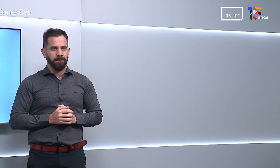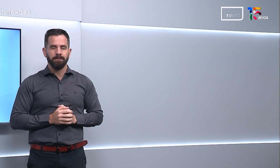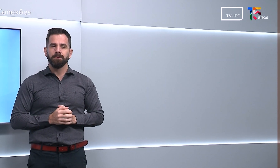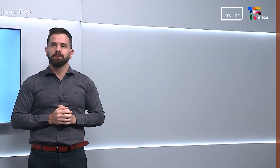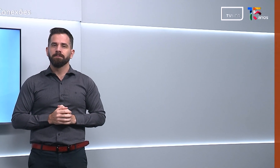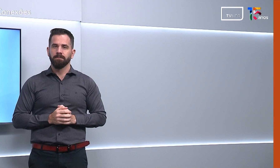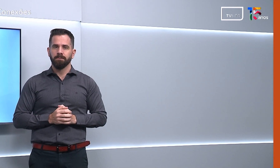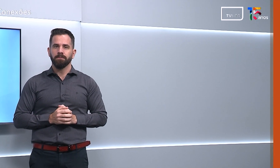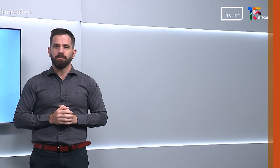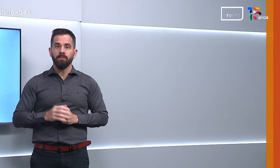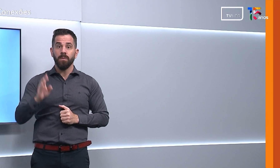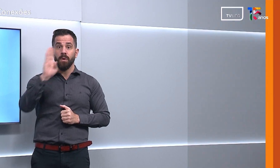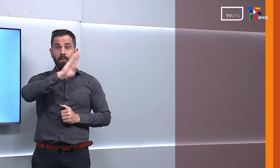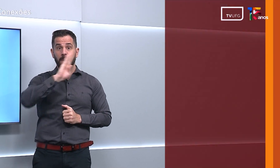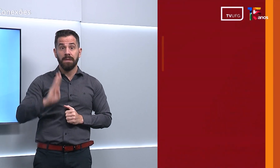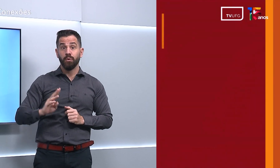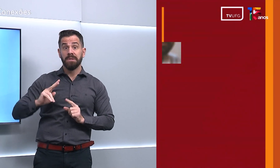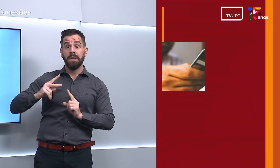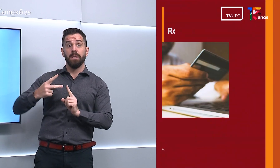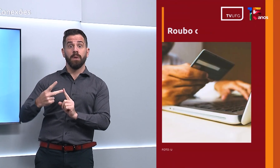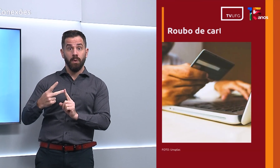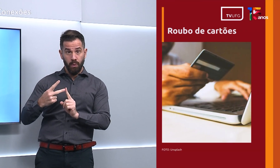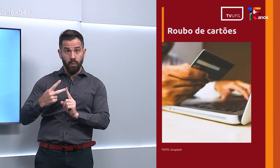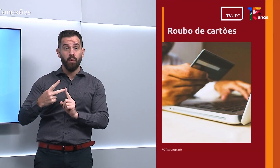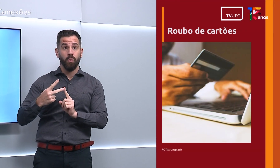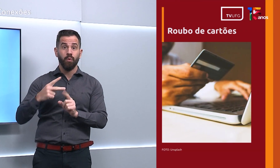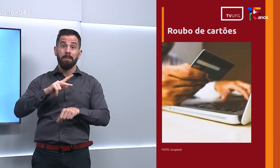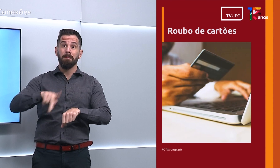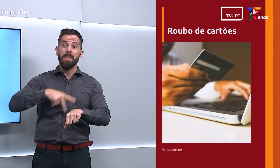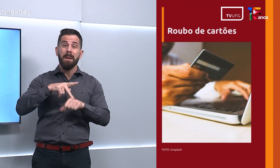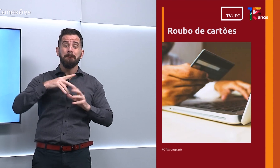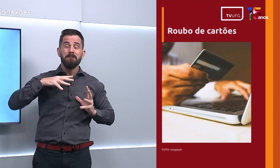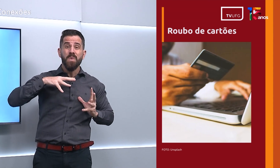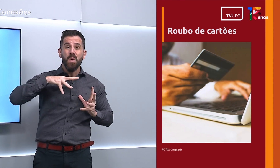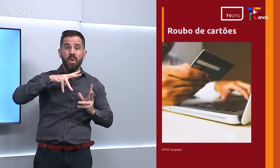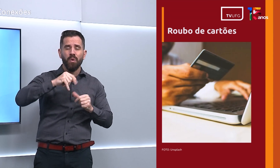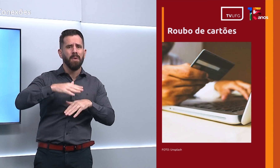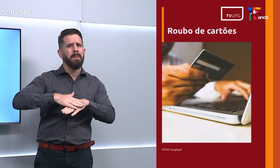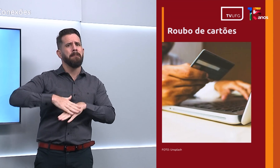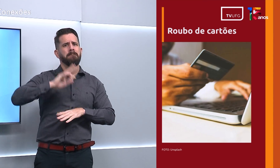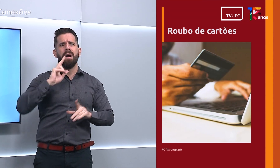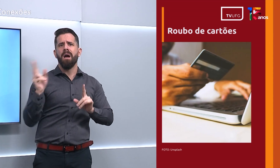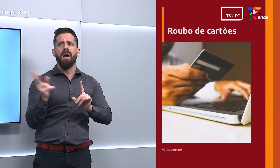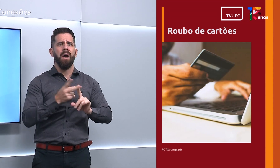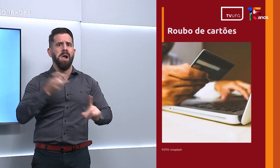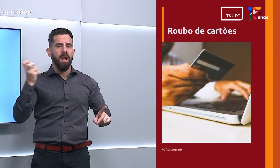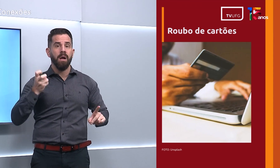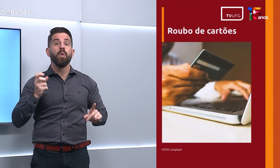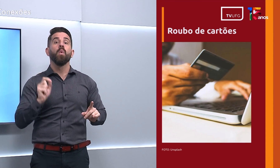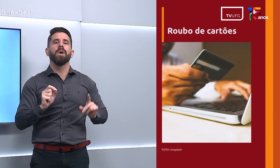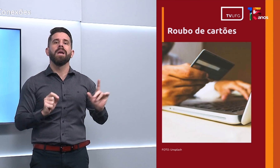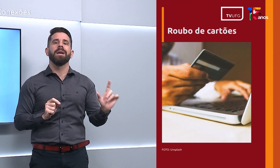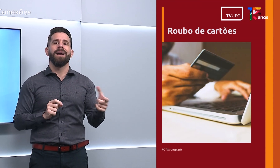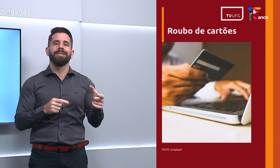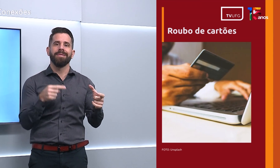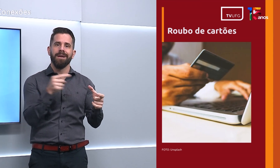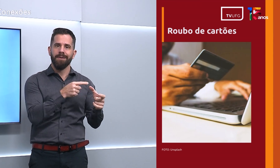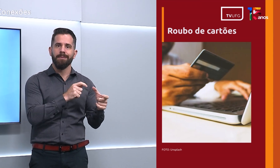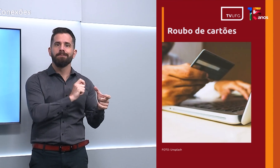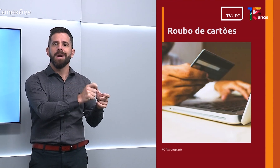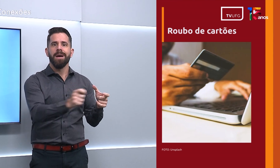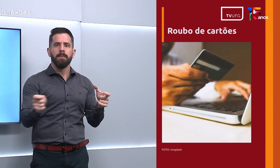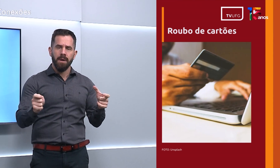O Brasil é o segundo país mais afetado no mundo com o roubo de cartões de pagamento. Foi o que indicou